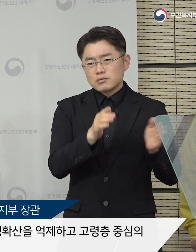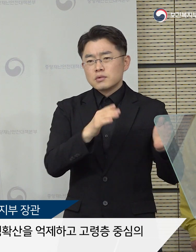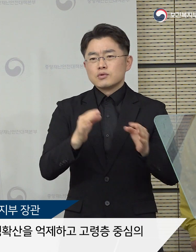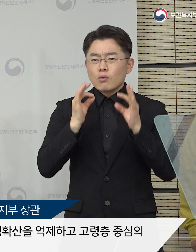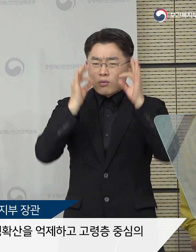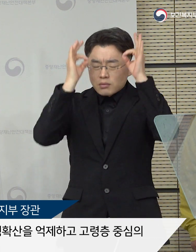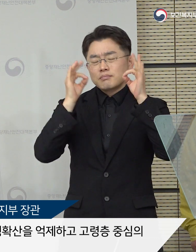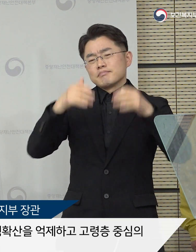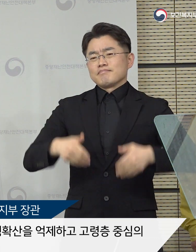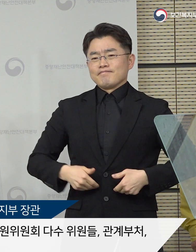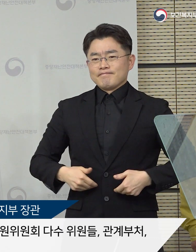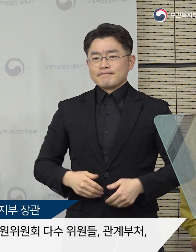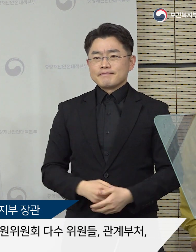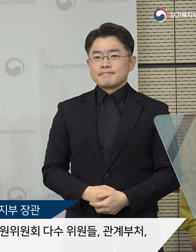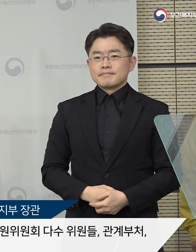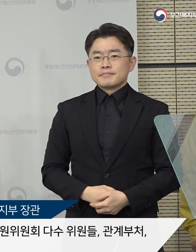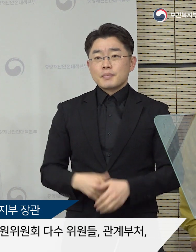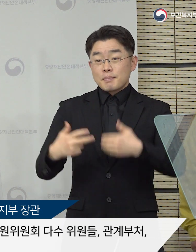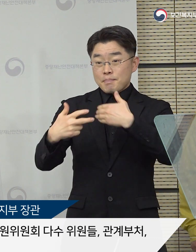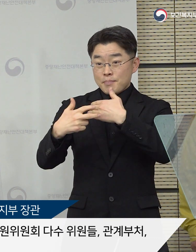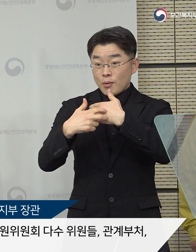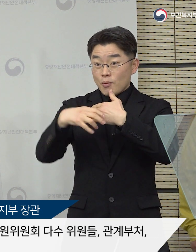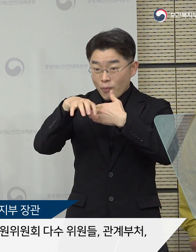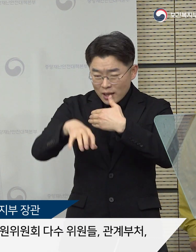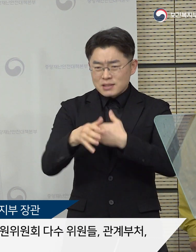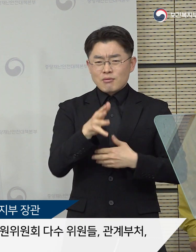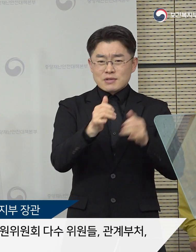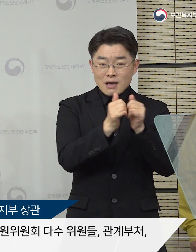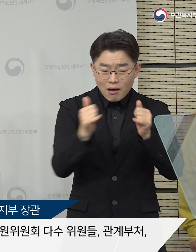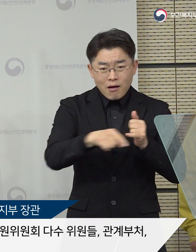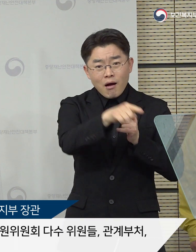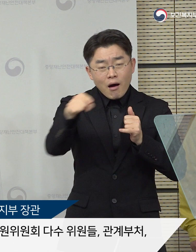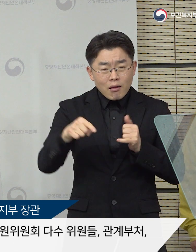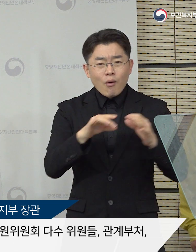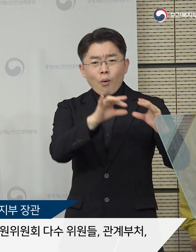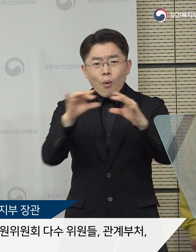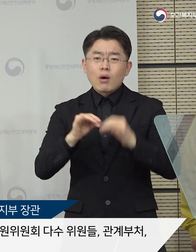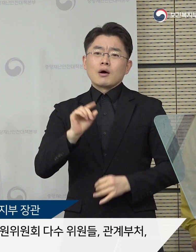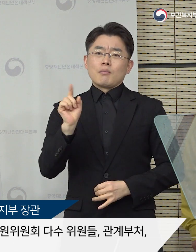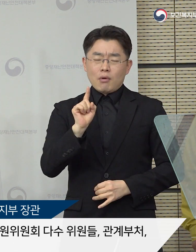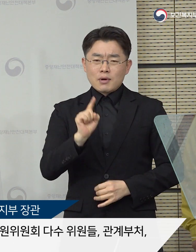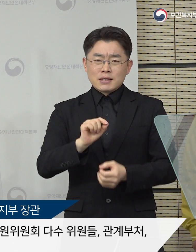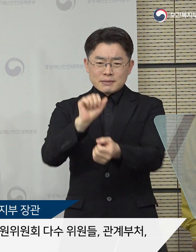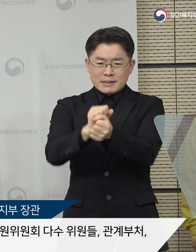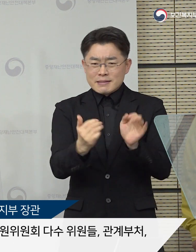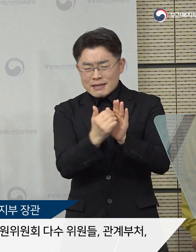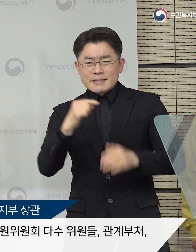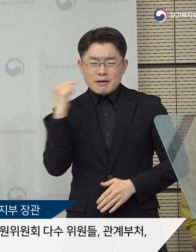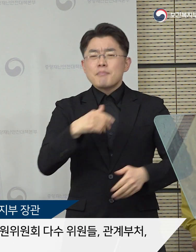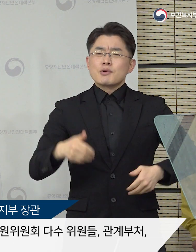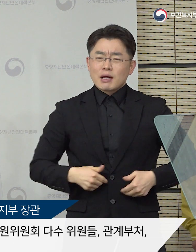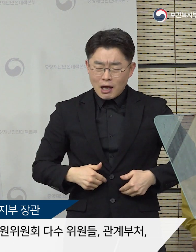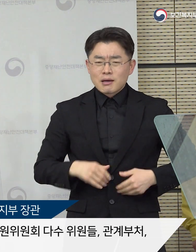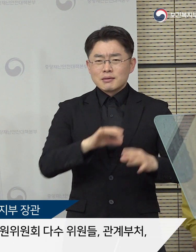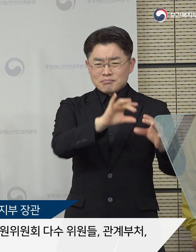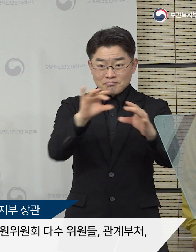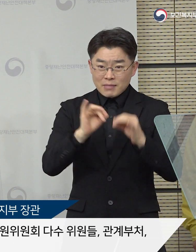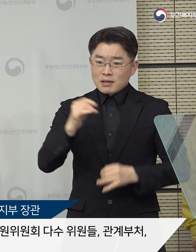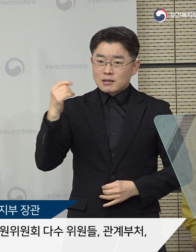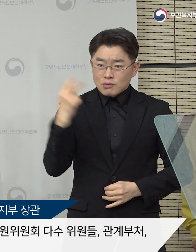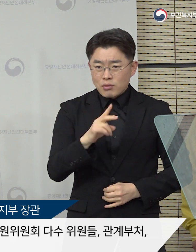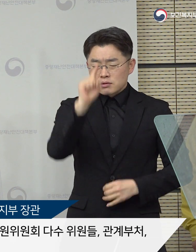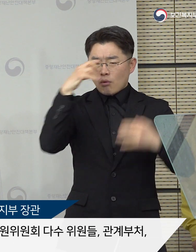때입니다. 의료 현장과 전문가 등을 비롯해서 일상회복지원위원회 다수 위원들,